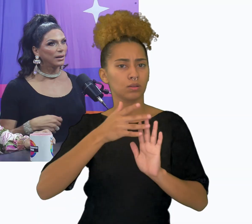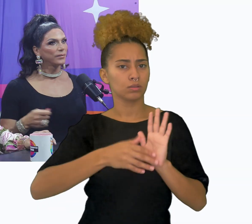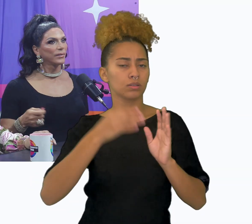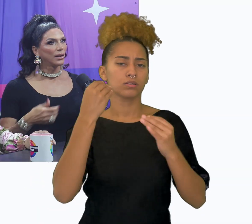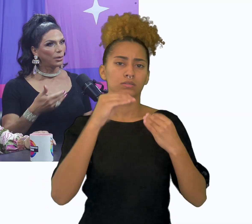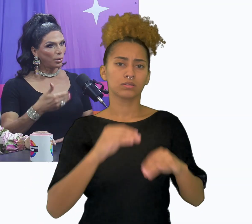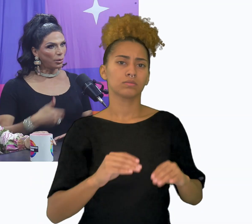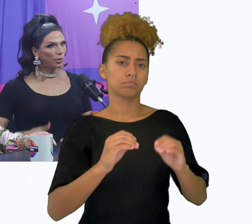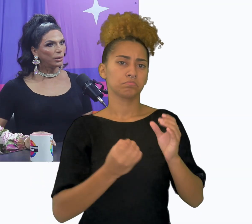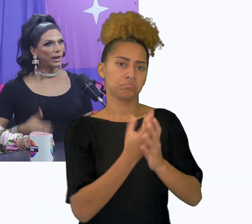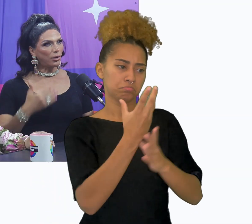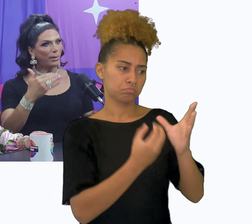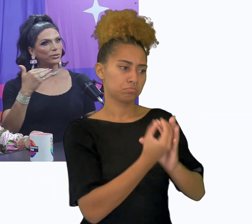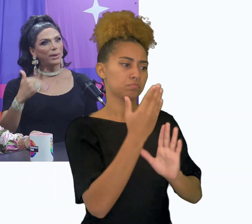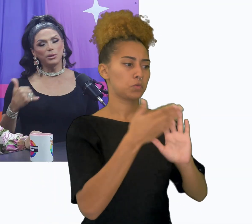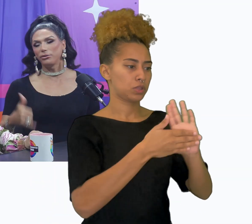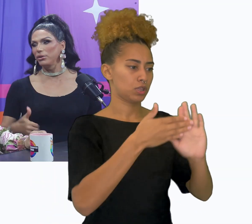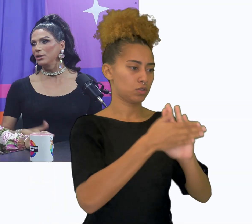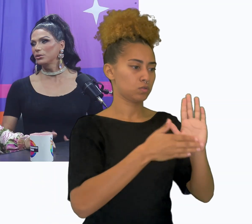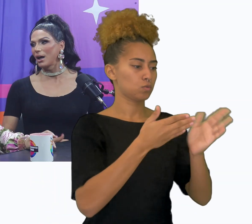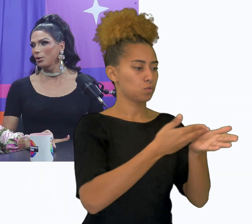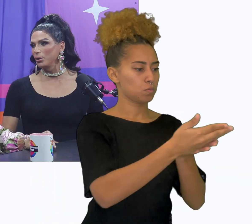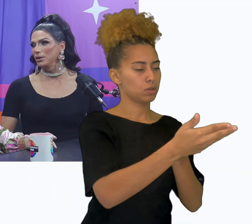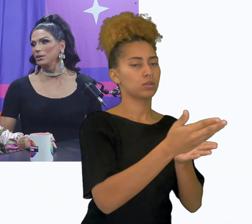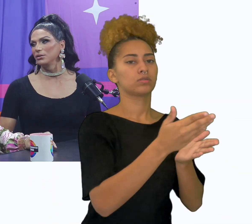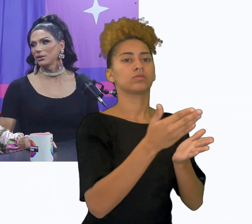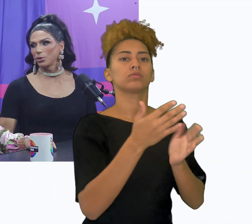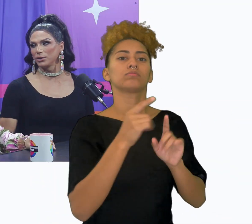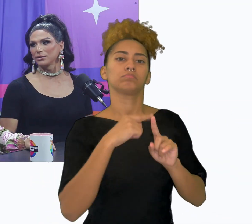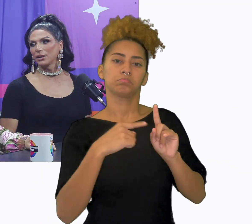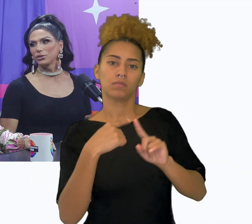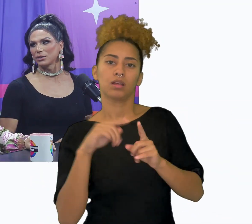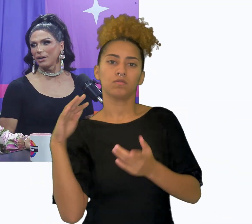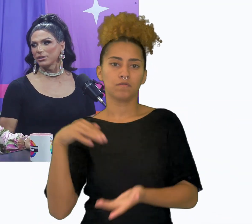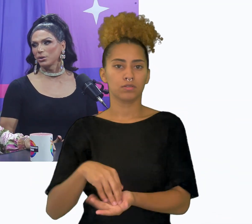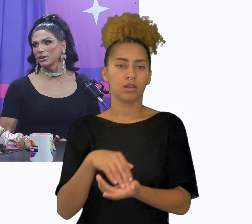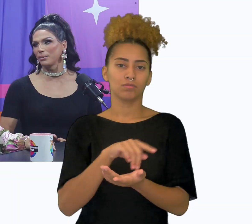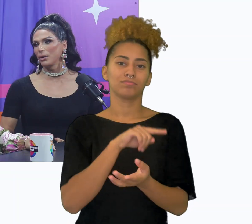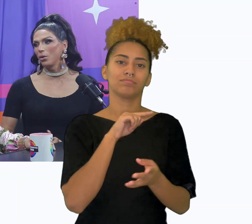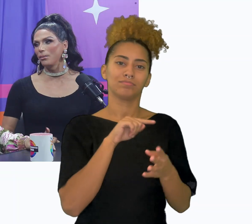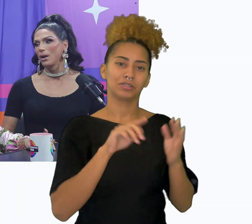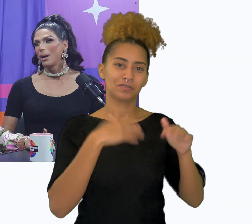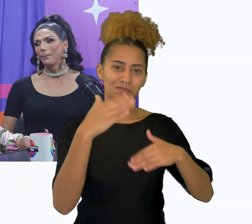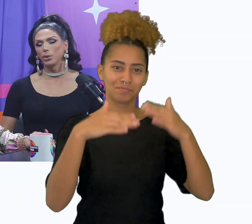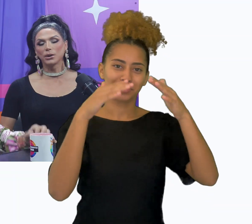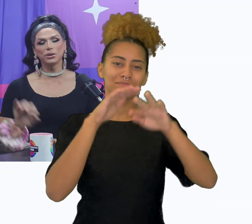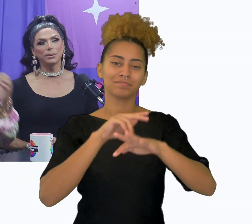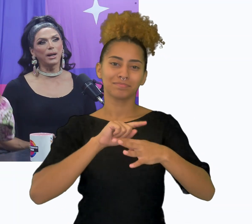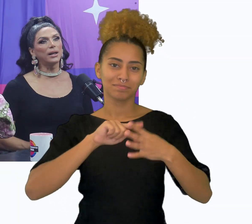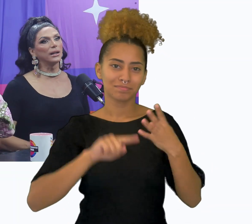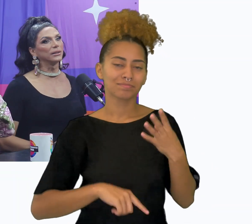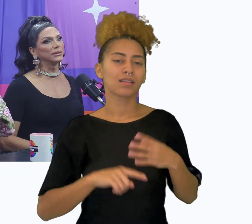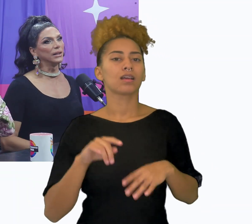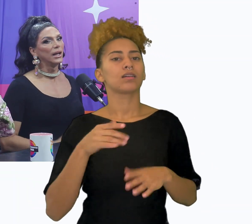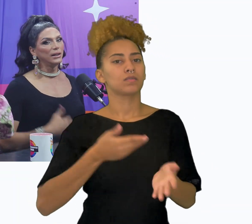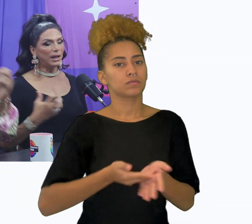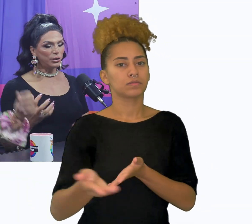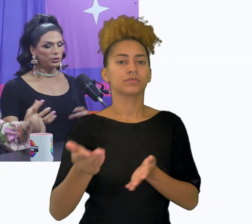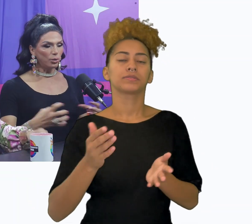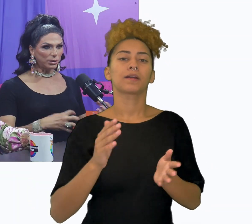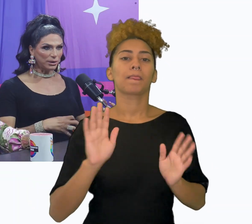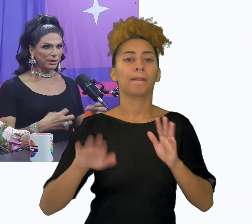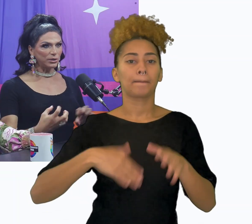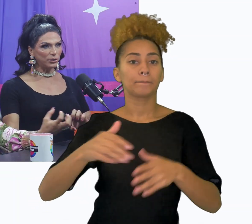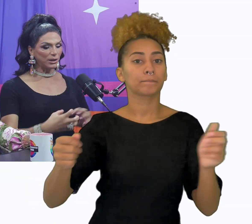roteirizar. Né, começo, meio e fim dos Halloweens, das coisas, das editáveis, as coisas, ela pegou muita coisa pra ela, assim. E